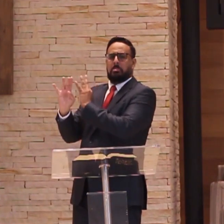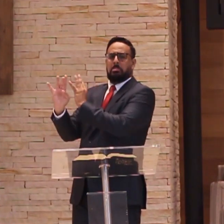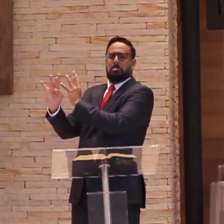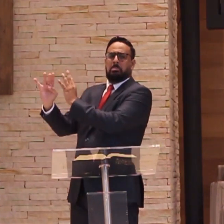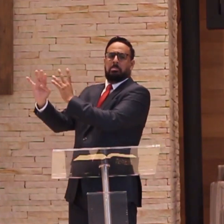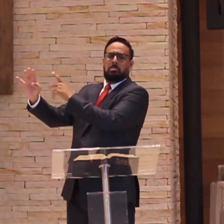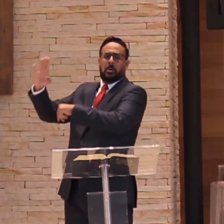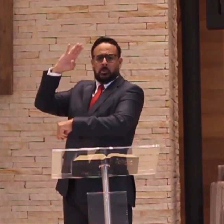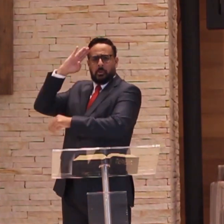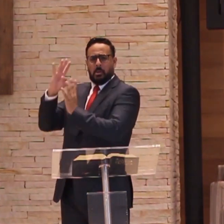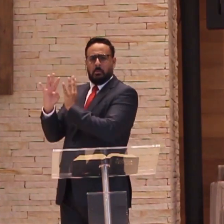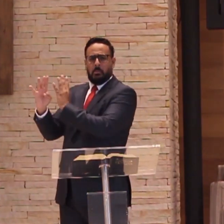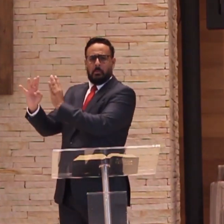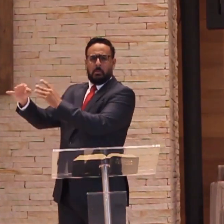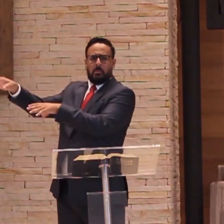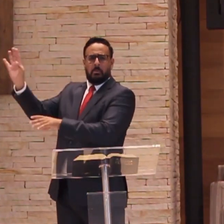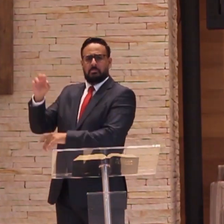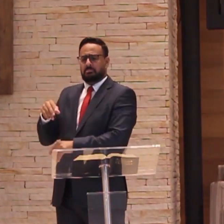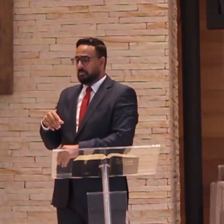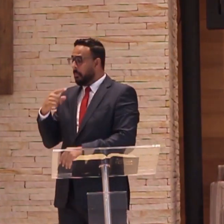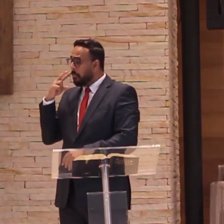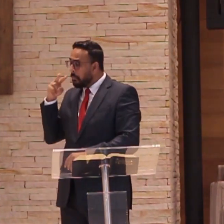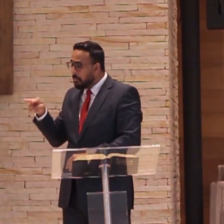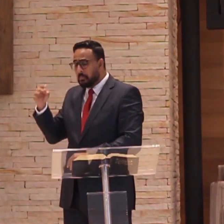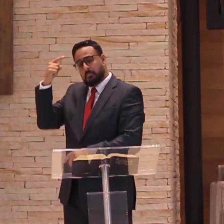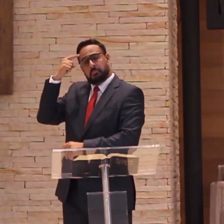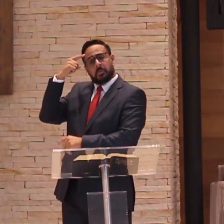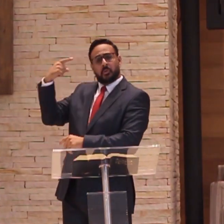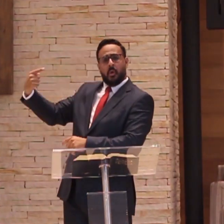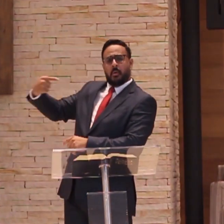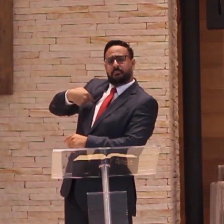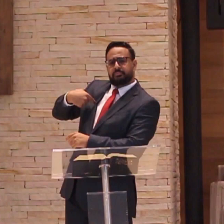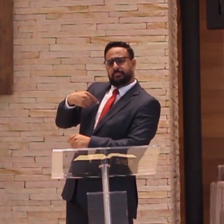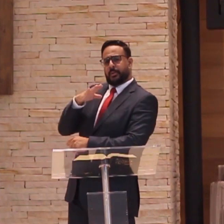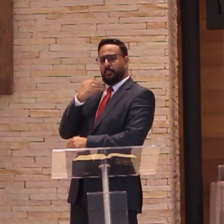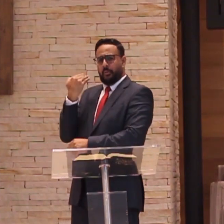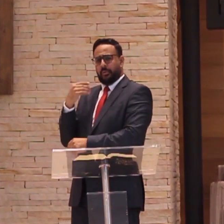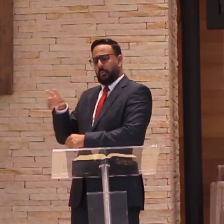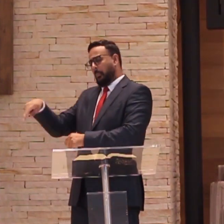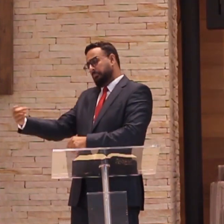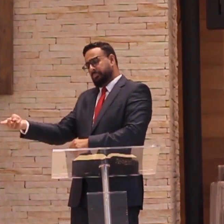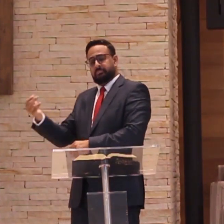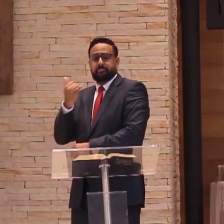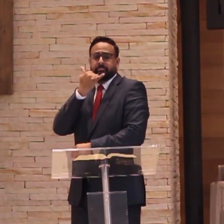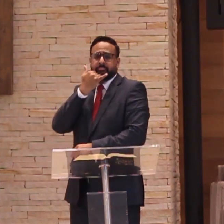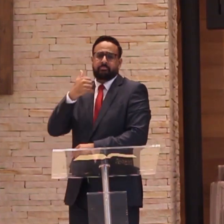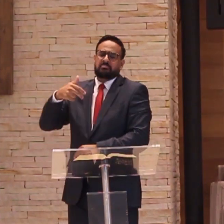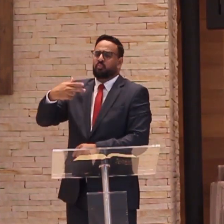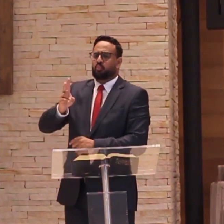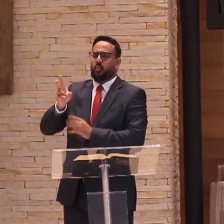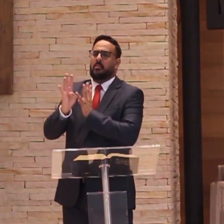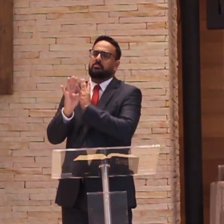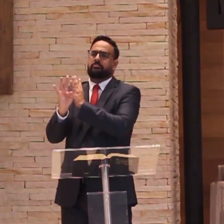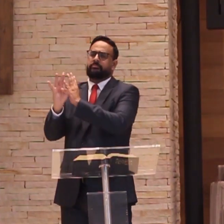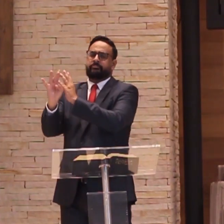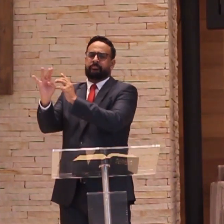caídas. E os que continuavam eram porque conseguiam continuar, de alguma forma estavam